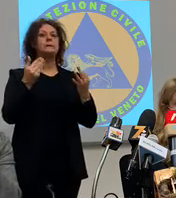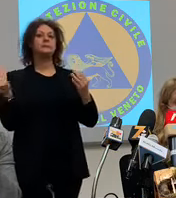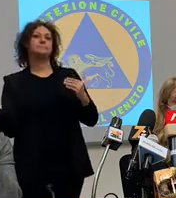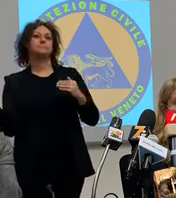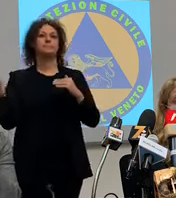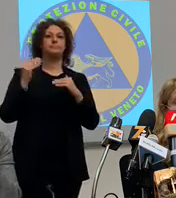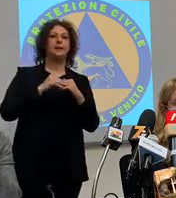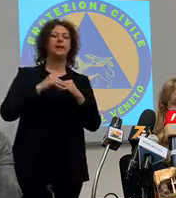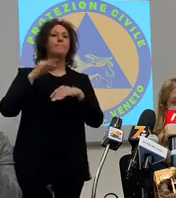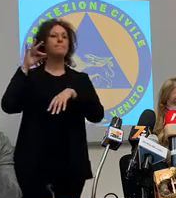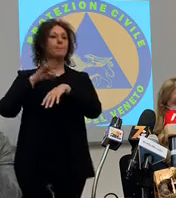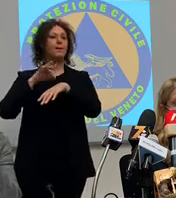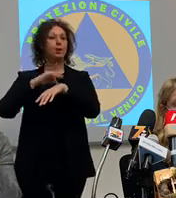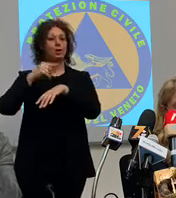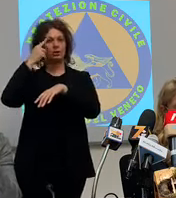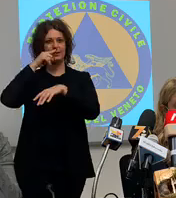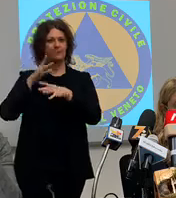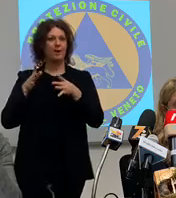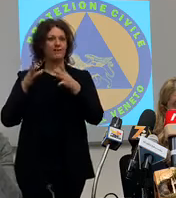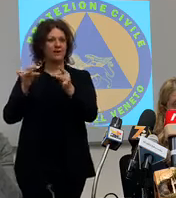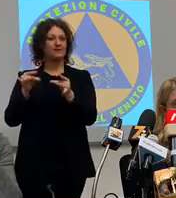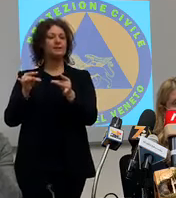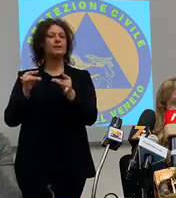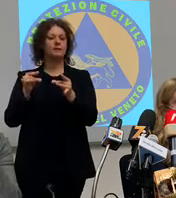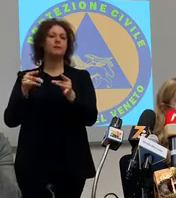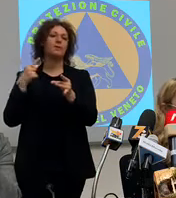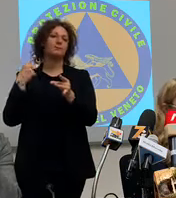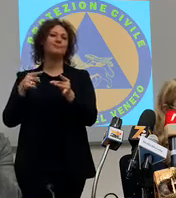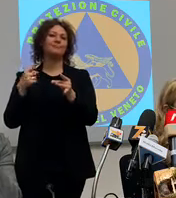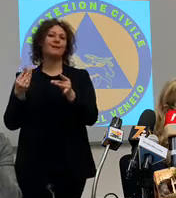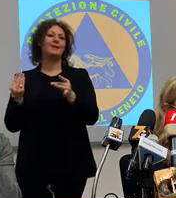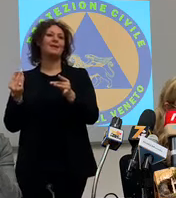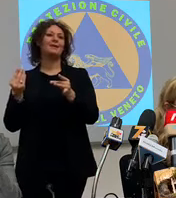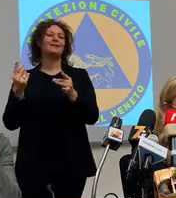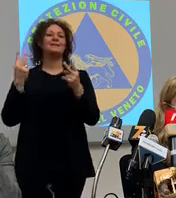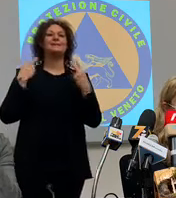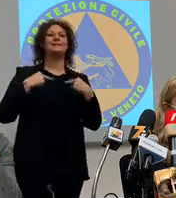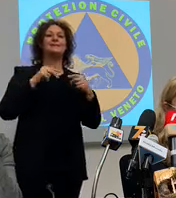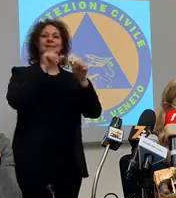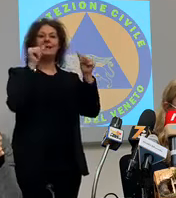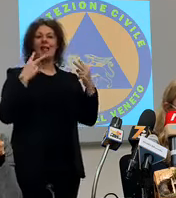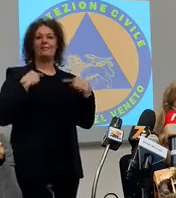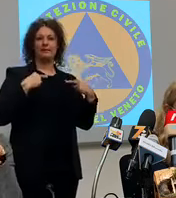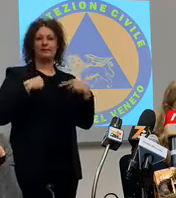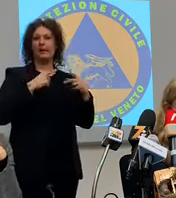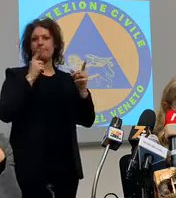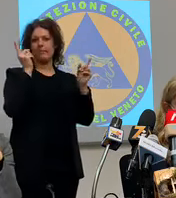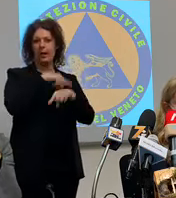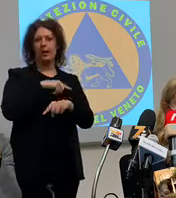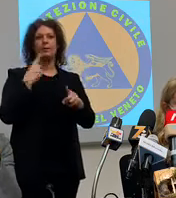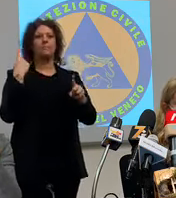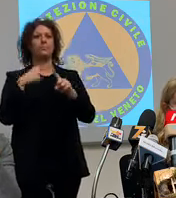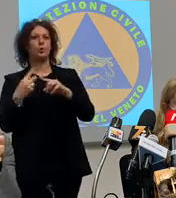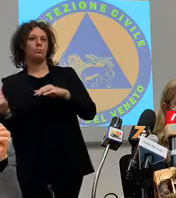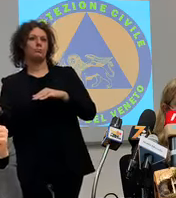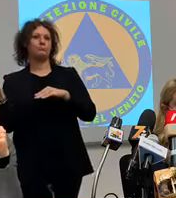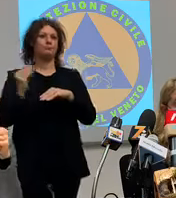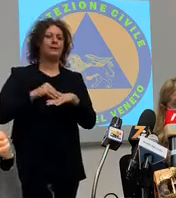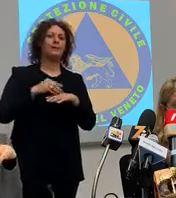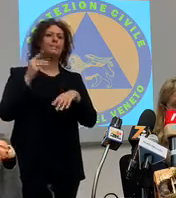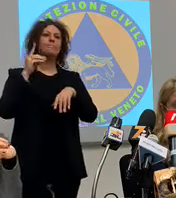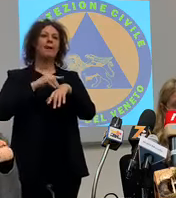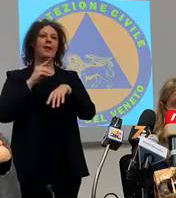cronicità naturalmente questo porta al all'aggravamento alla forma più grave di espressione della